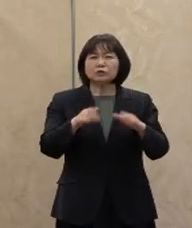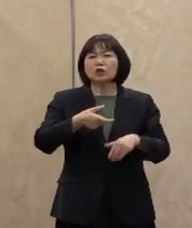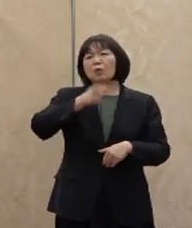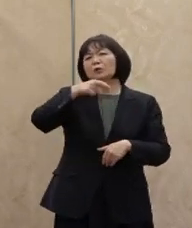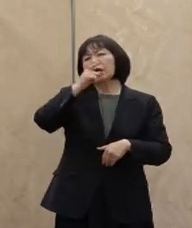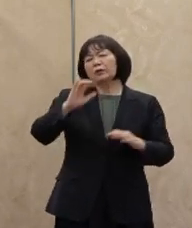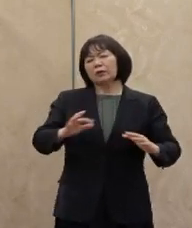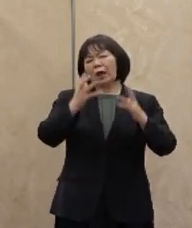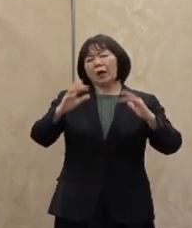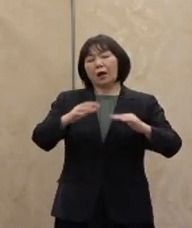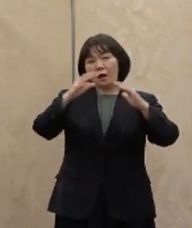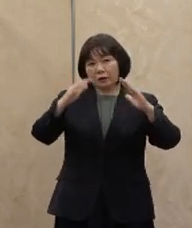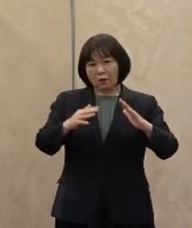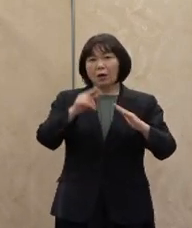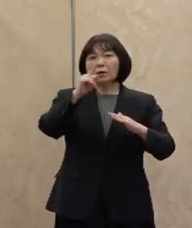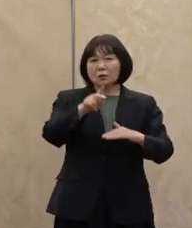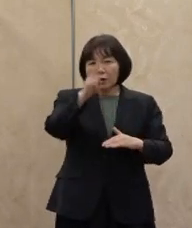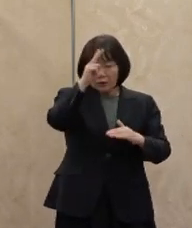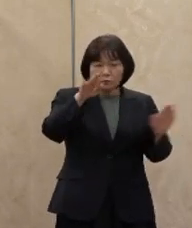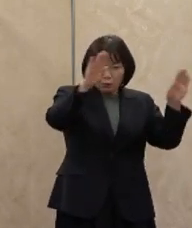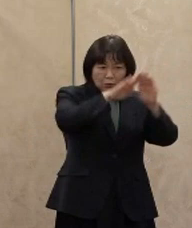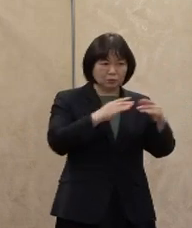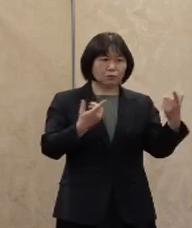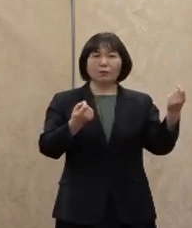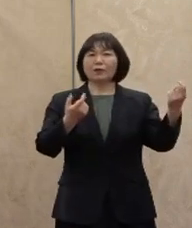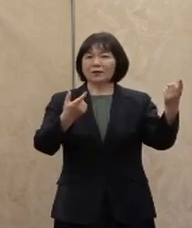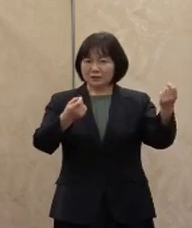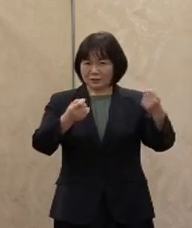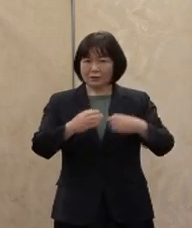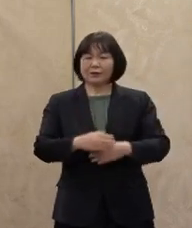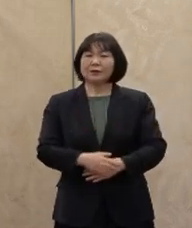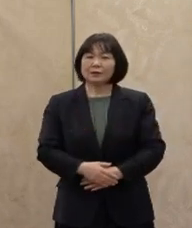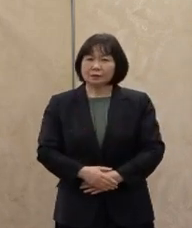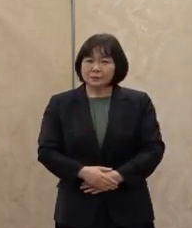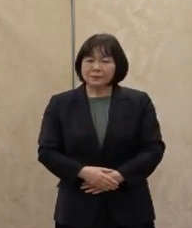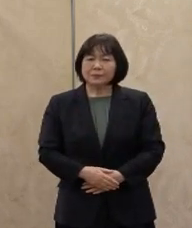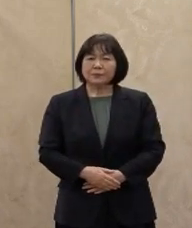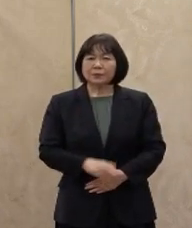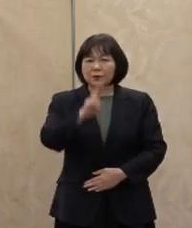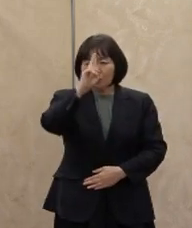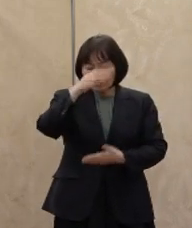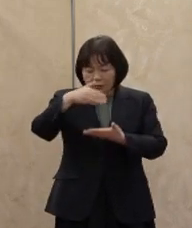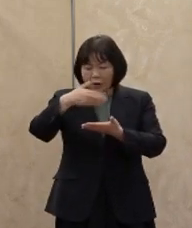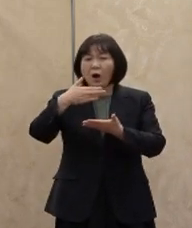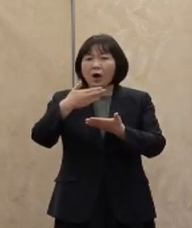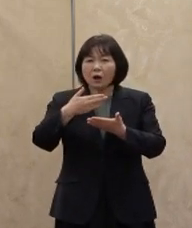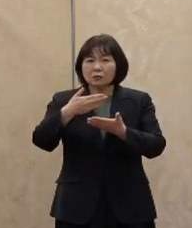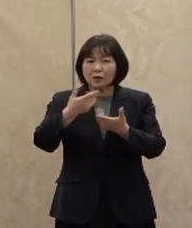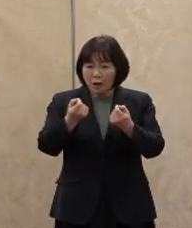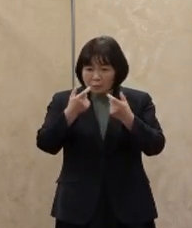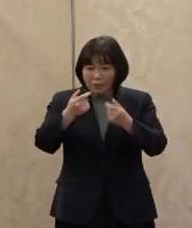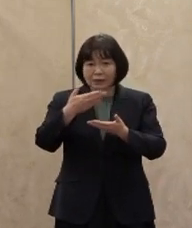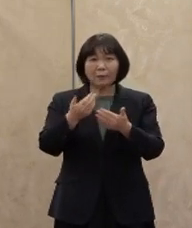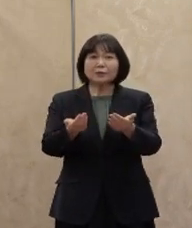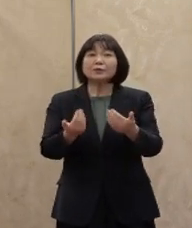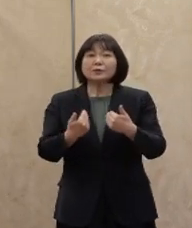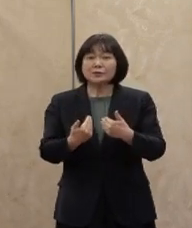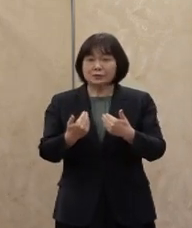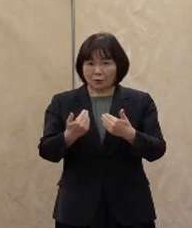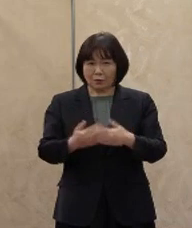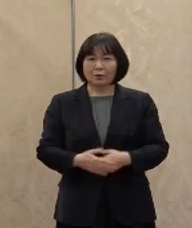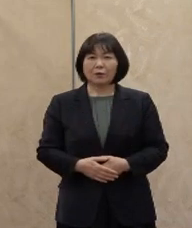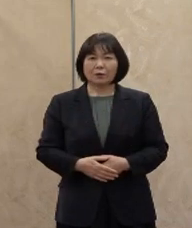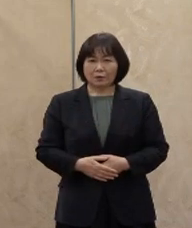ってどんちゃん騒ぎにすれば、それは昼も夜も一緒なんでね。でも、まあ、ランチはやっぱり取らなきゃいけない、外に出たら